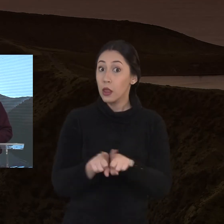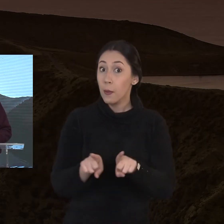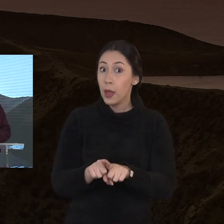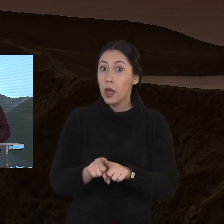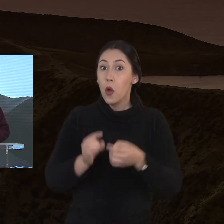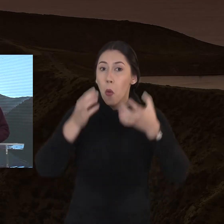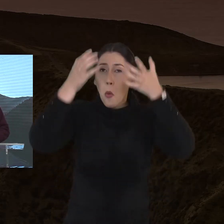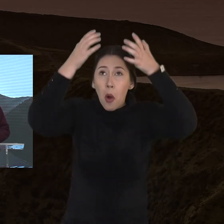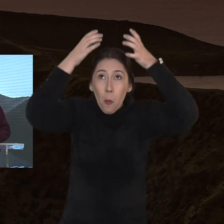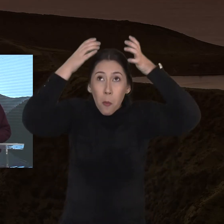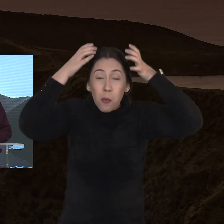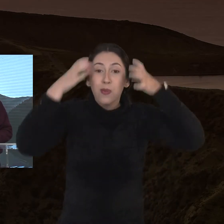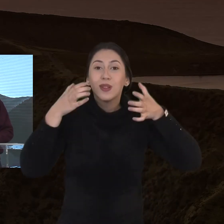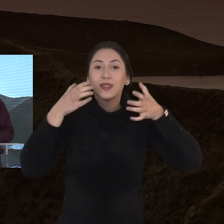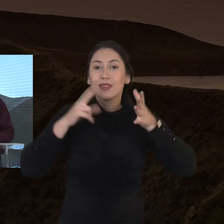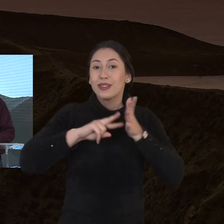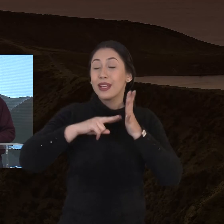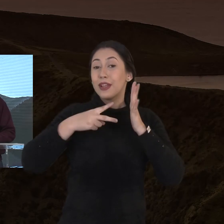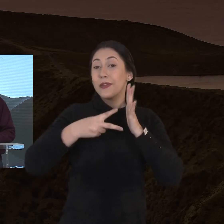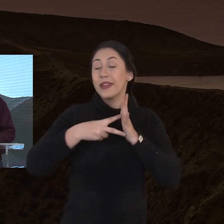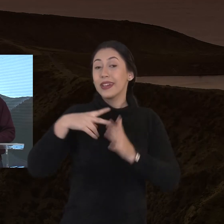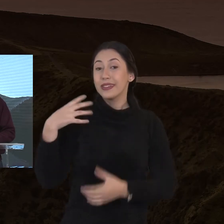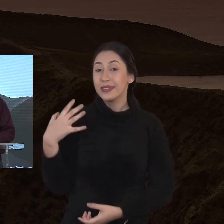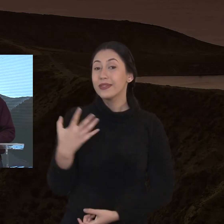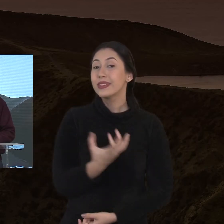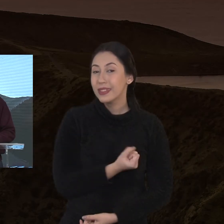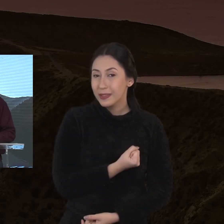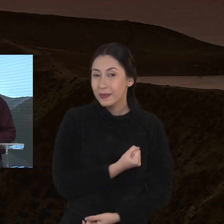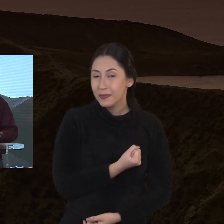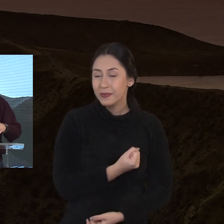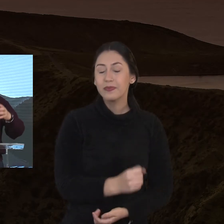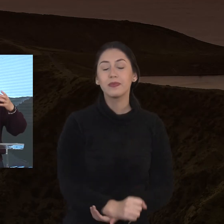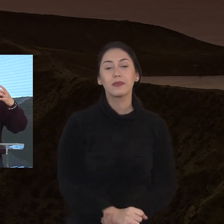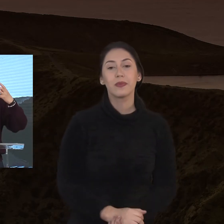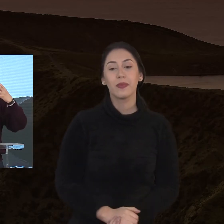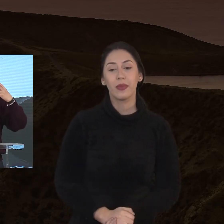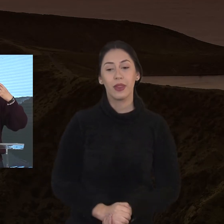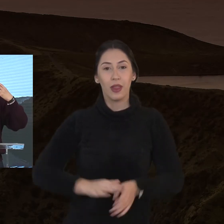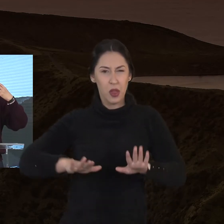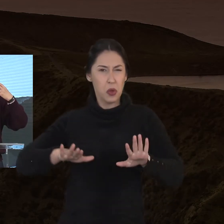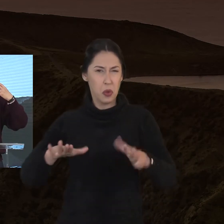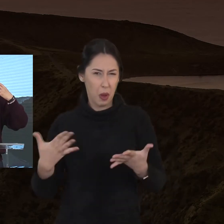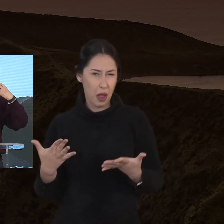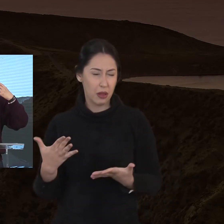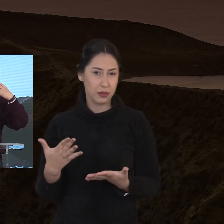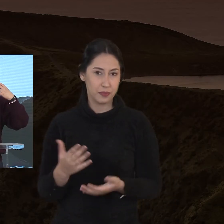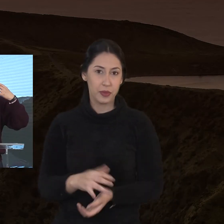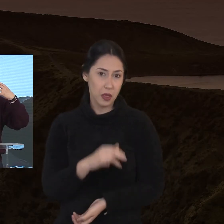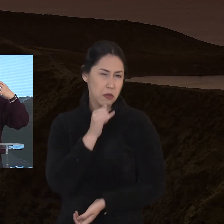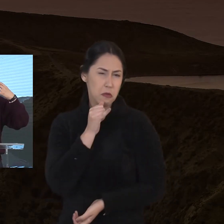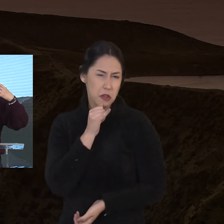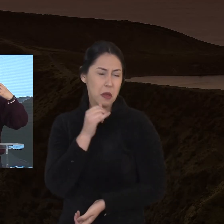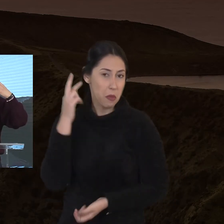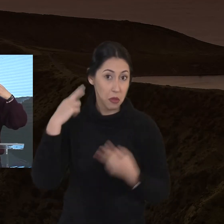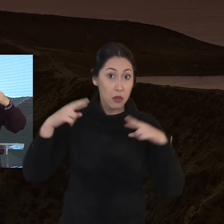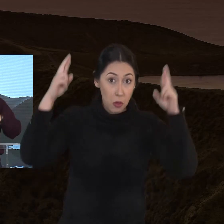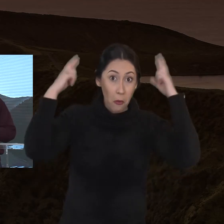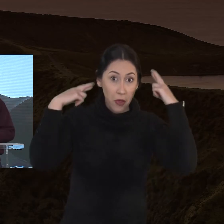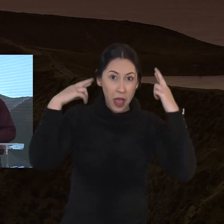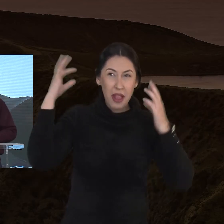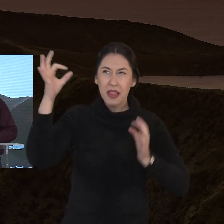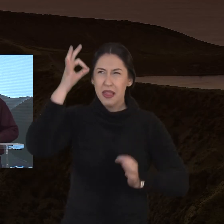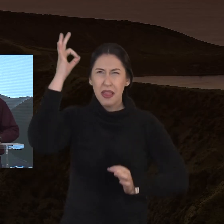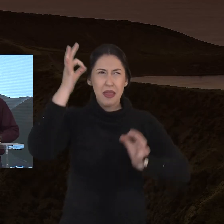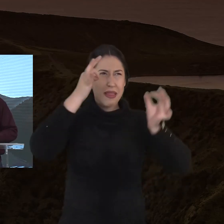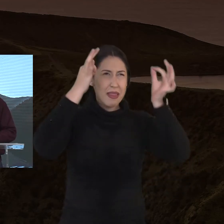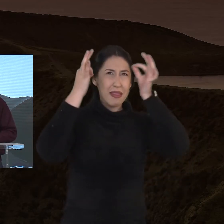da salvação isso que a gente falou na semana passada né quando aquelas ovelhas é um atacado com